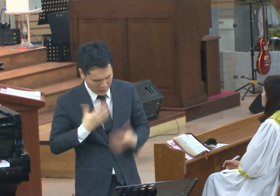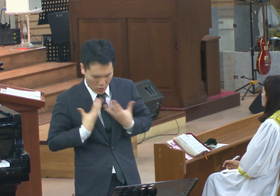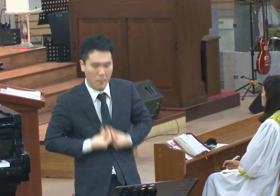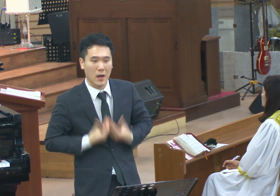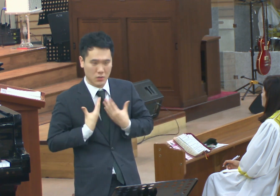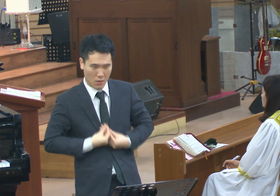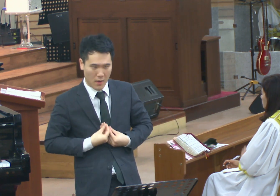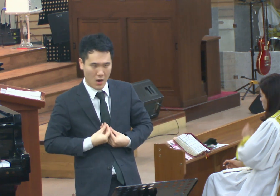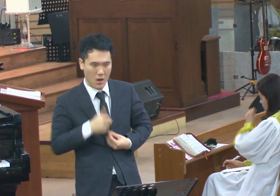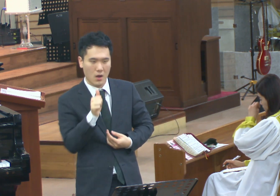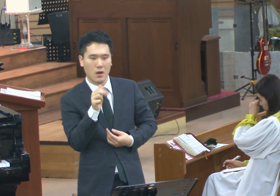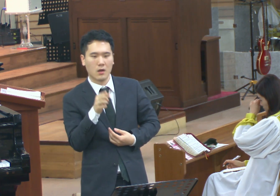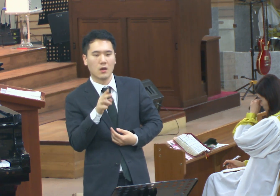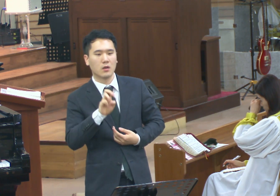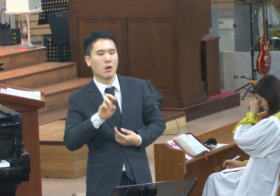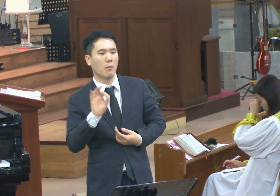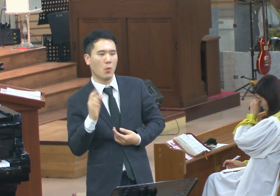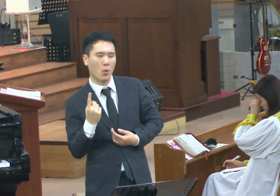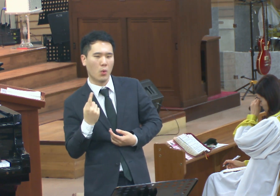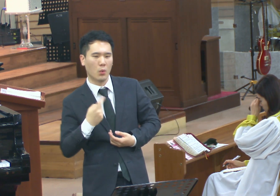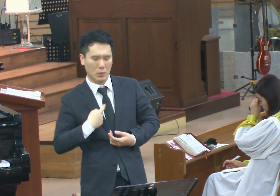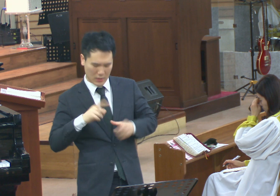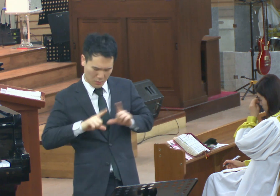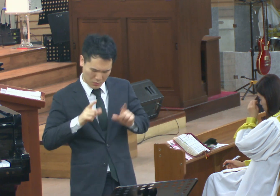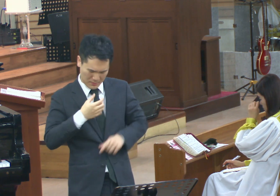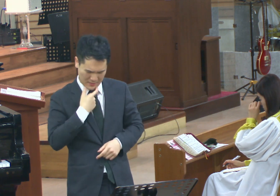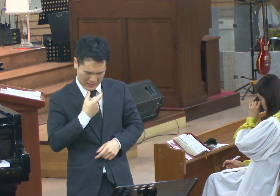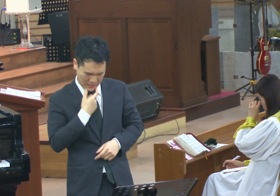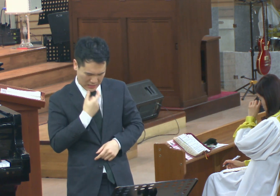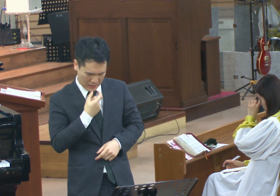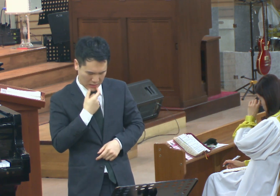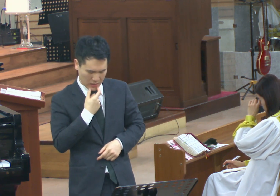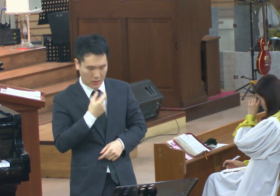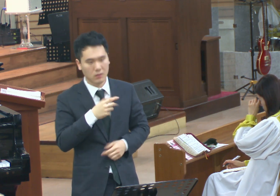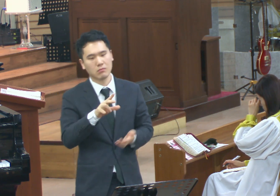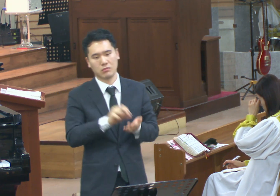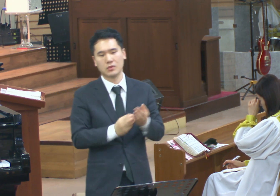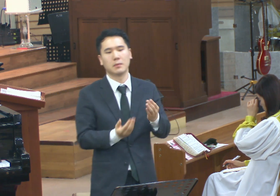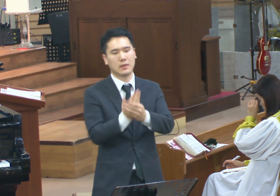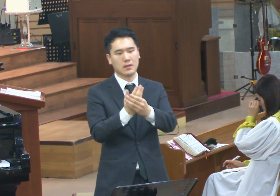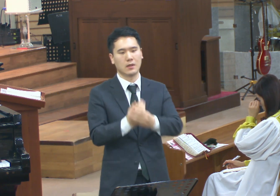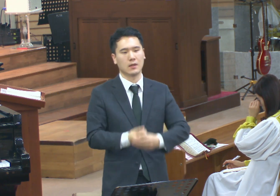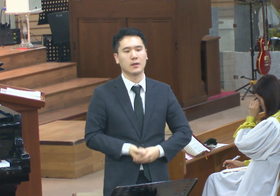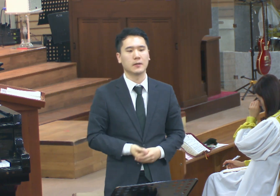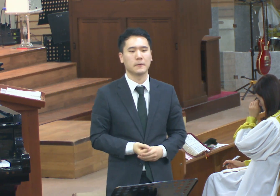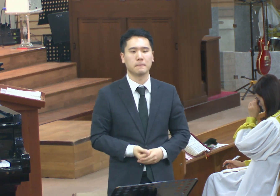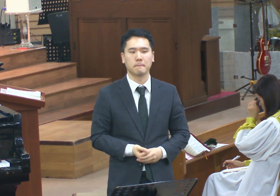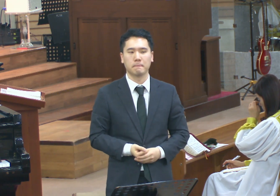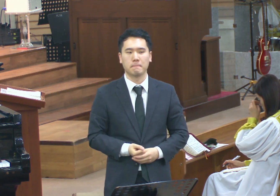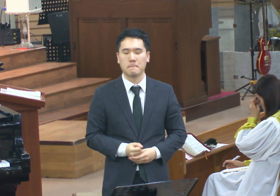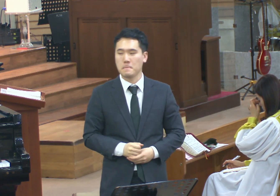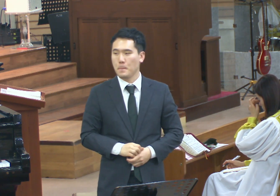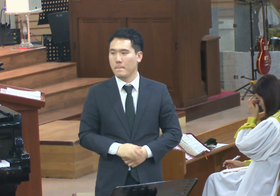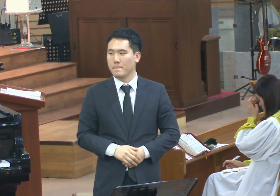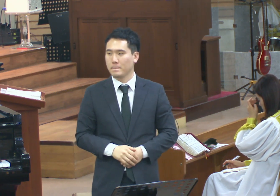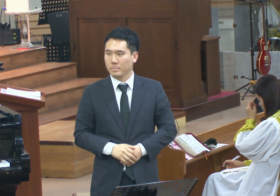150만 원짜리 과외할 때 나도 빚을 내서라도 시킬걸, 재수하니까 더 드네, 이러면서 막 자기를 자탄하는